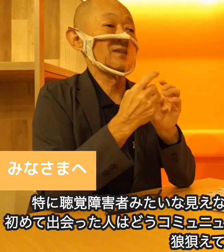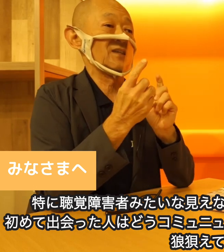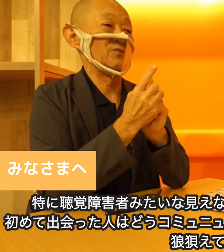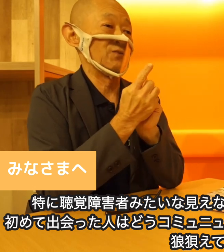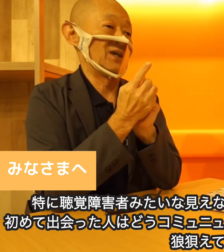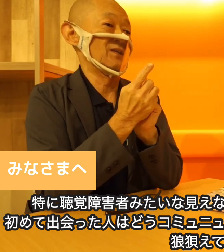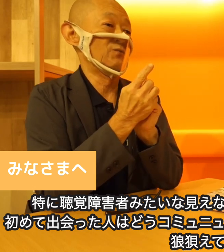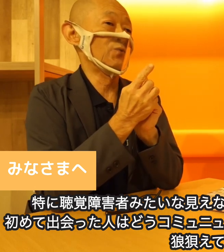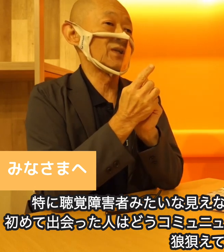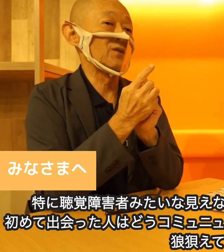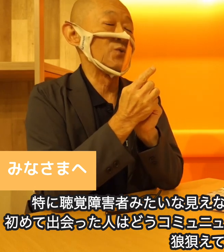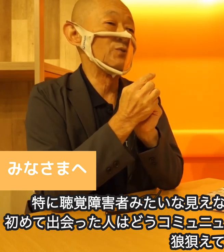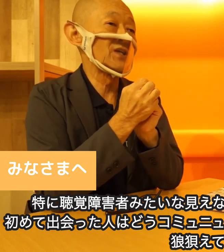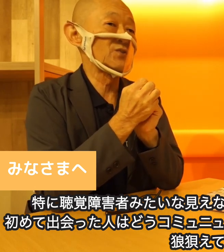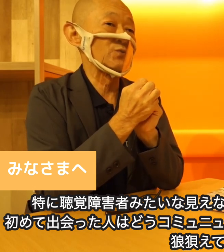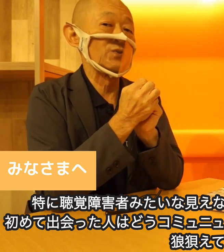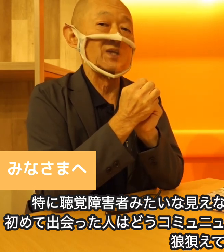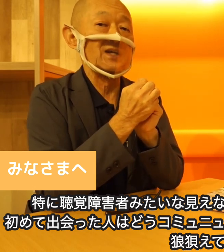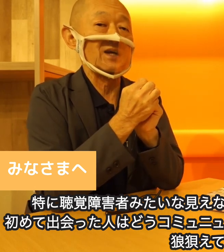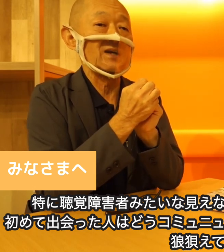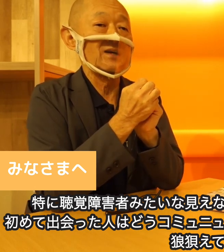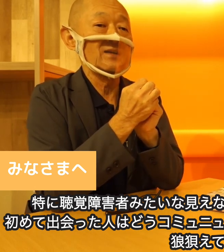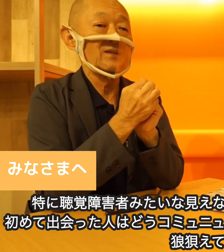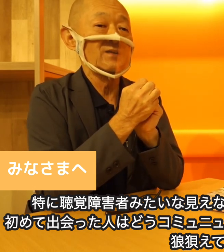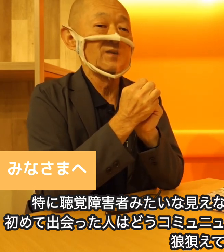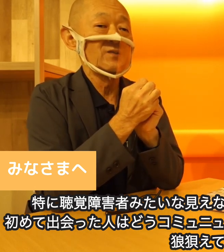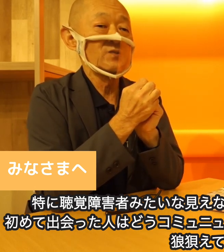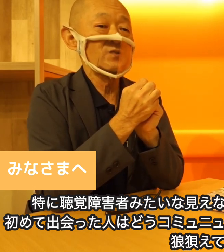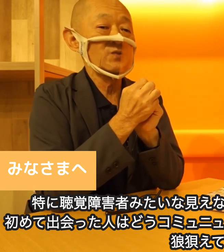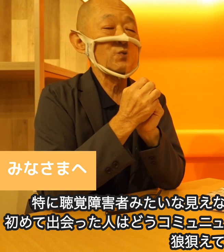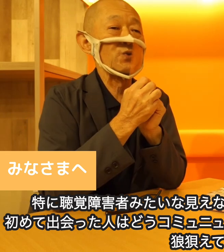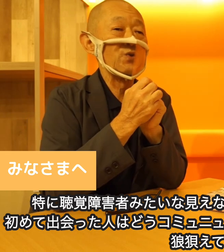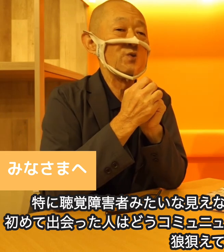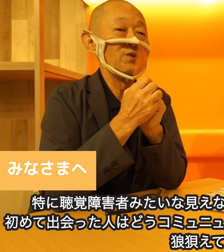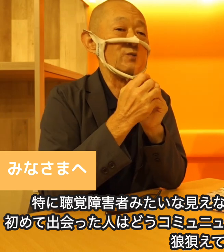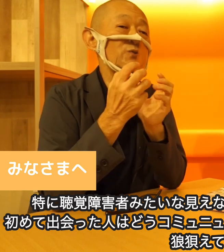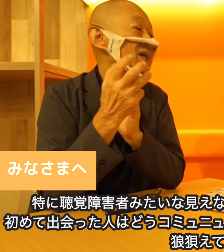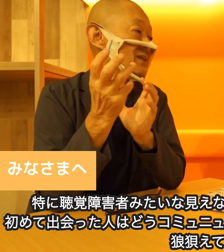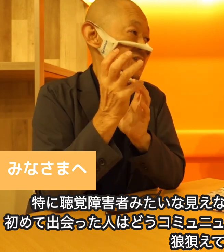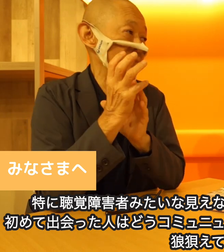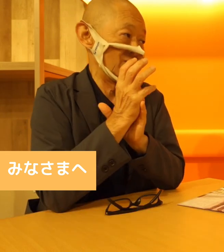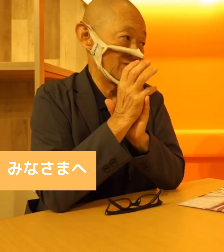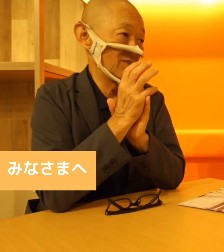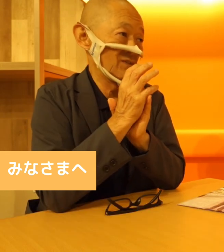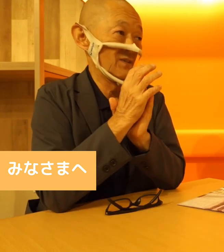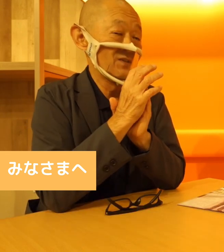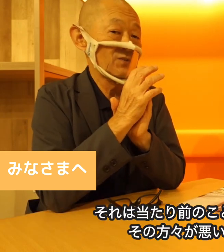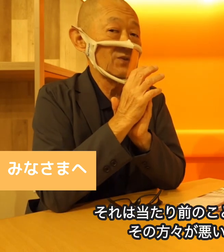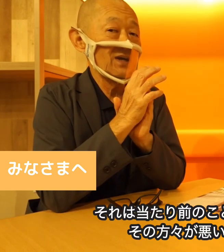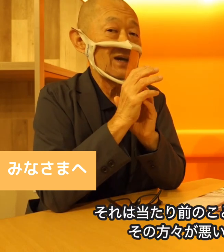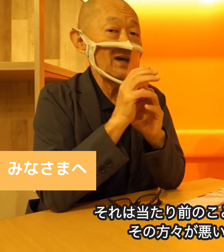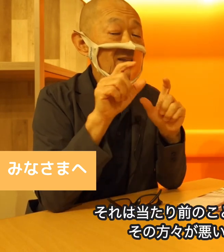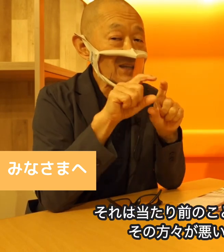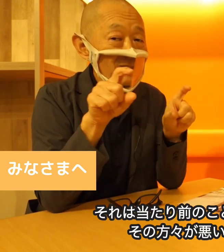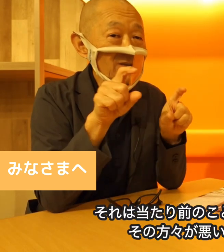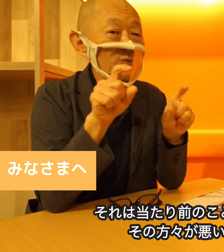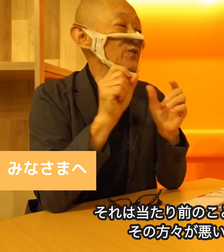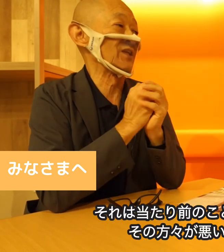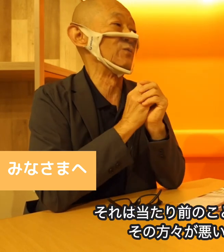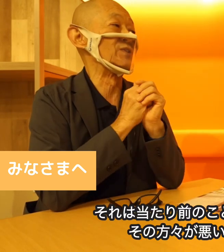人はどうやってコミュニケーションを取っていいかちょっとうろたえてしまう、それは当たり前のことだと思うんです